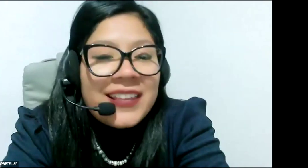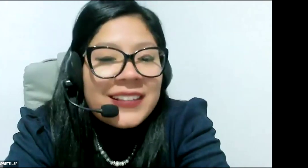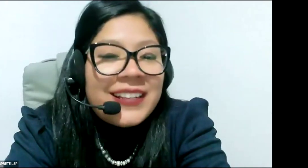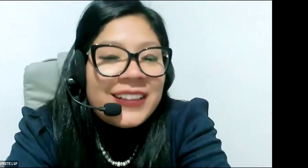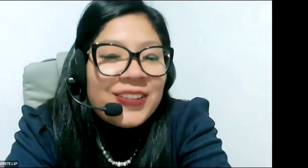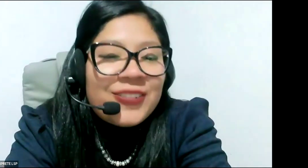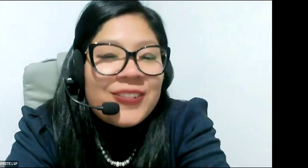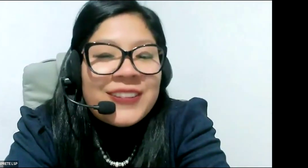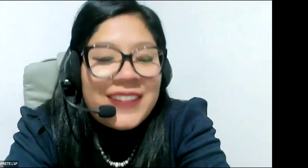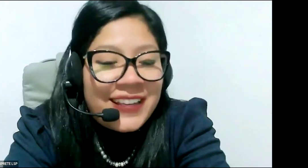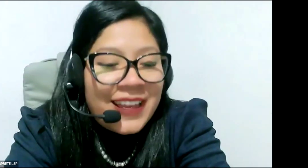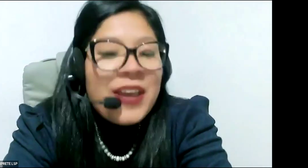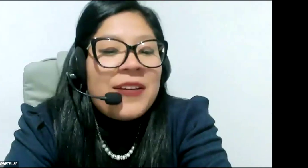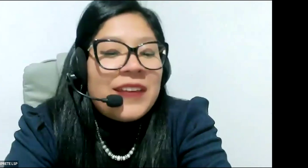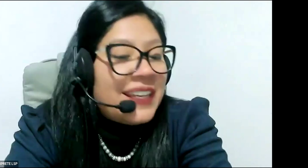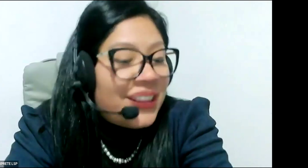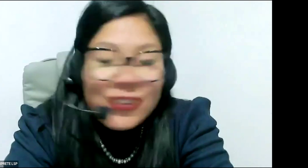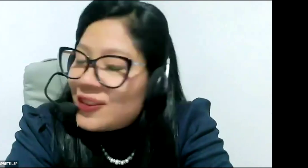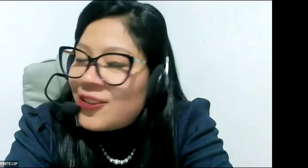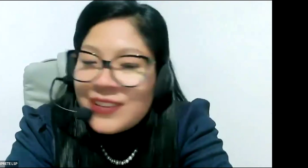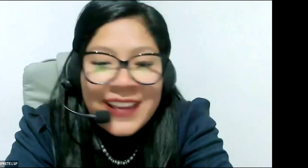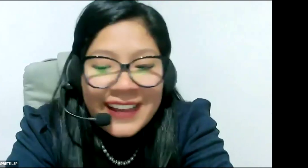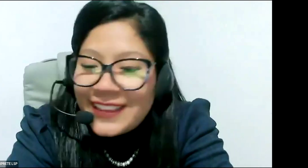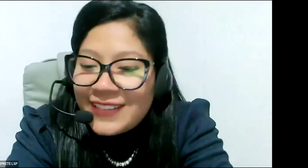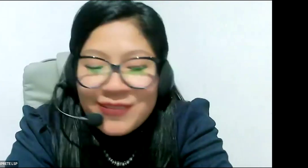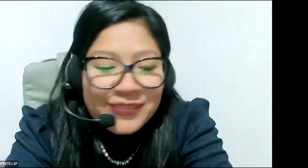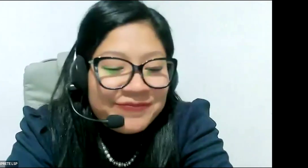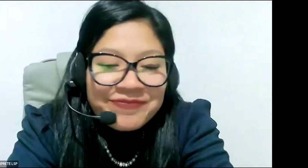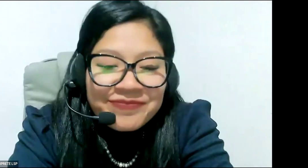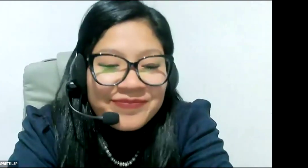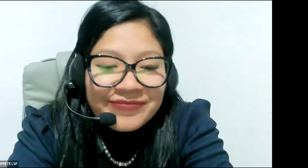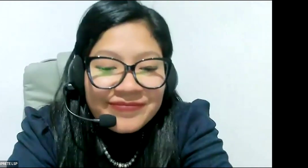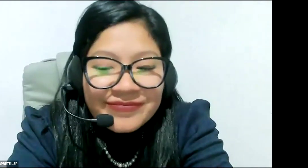nadie ha escrito dónde iquitos no